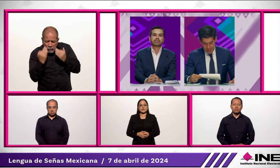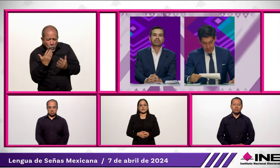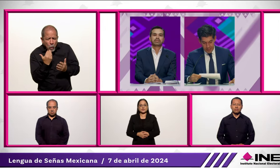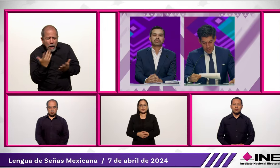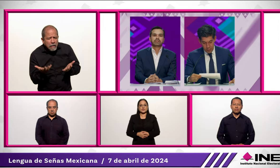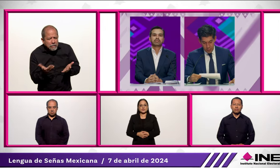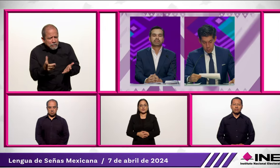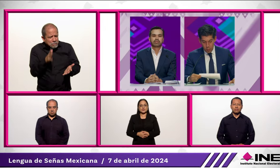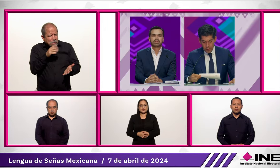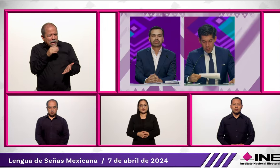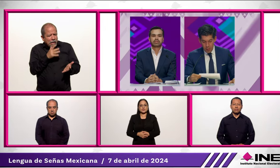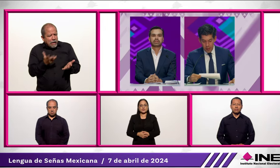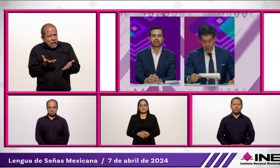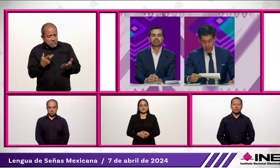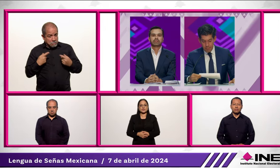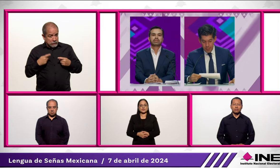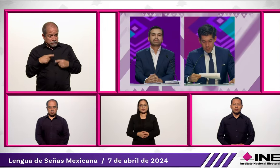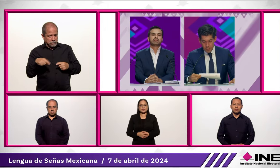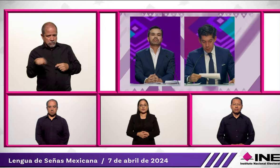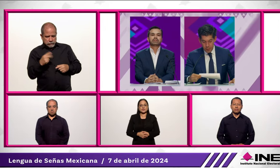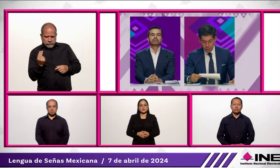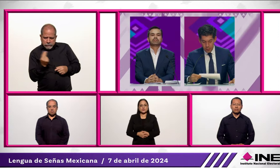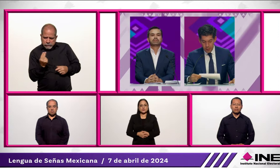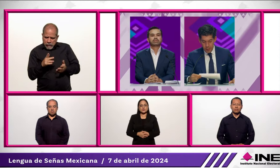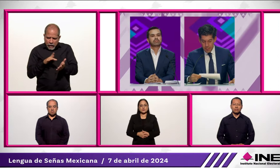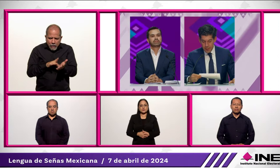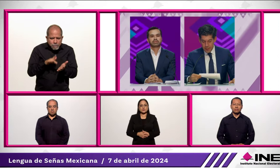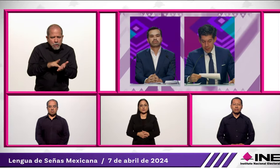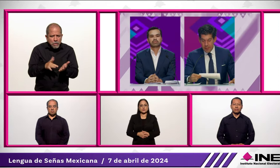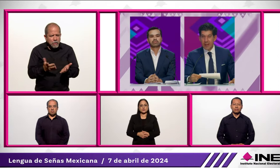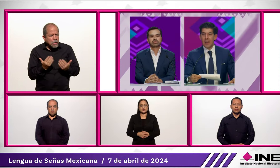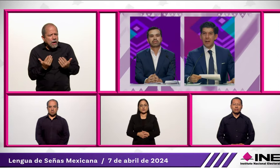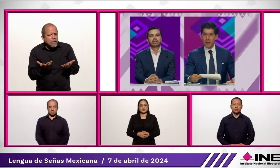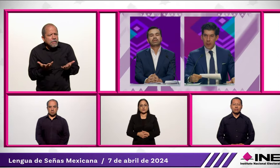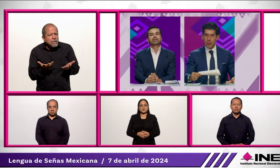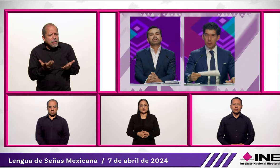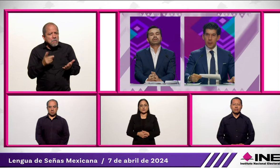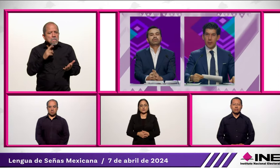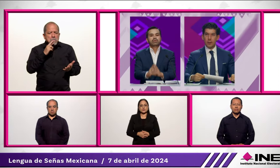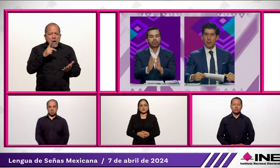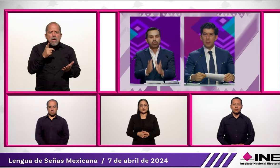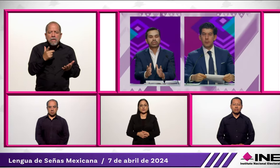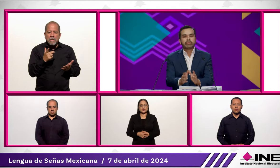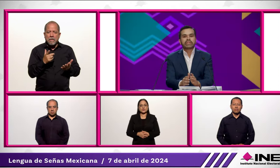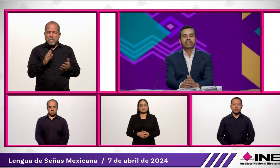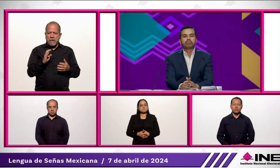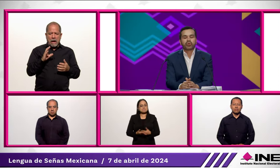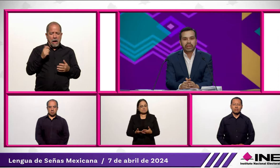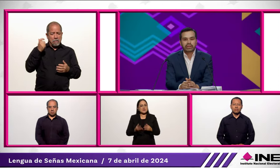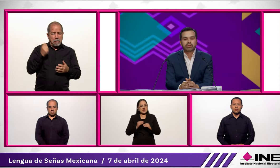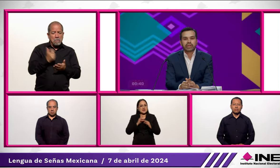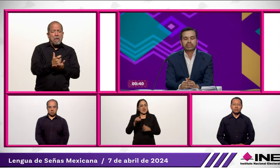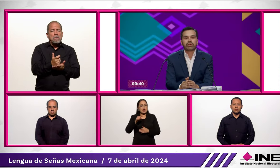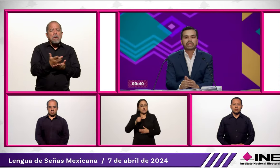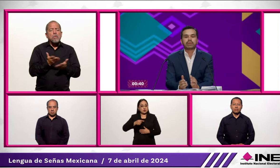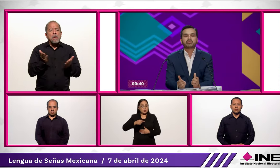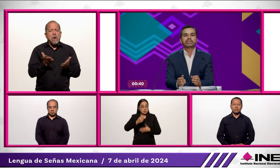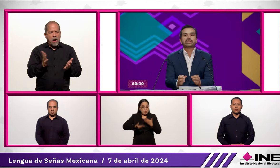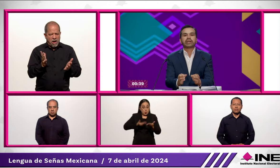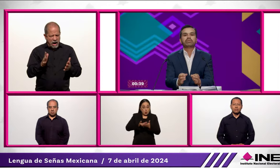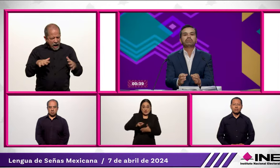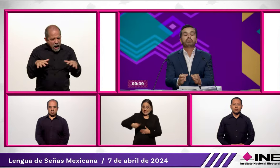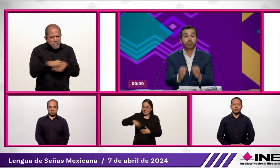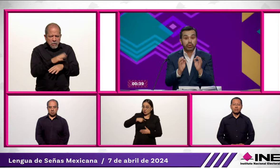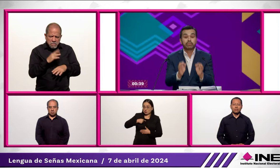más necesitados? ¿Por qué no generar empleos, preguntan, en vez de regalar dinero? Candidato. Justamente en el proyecto de nación que